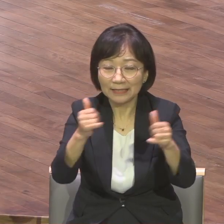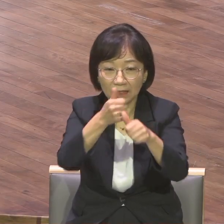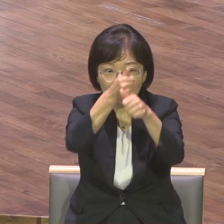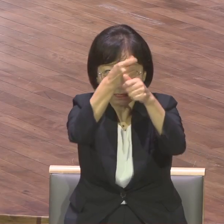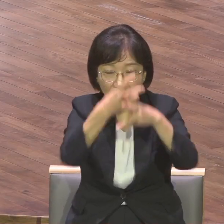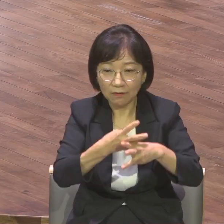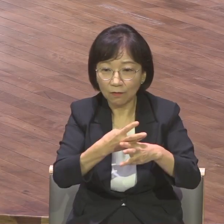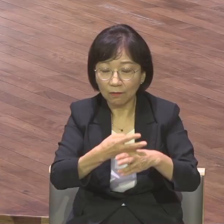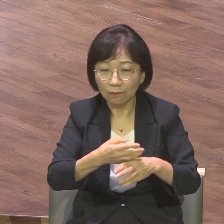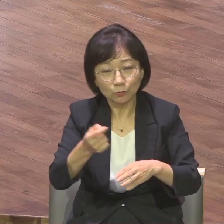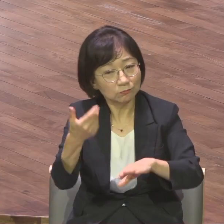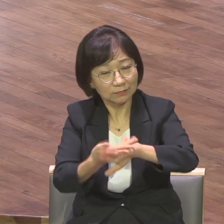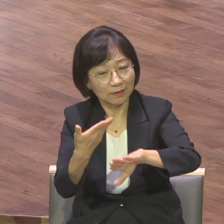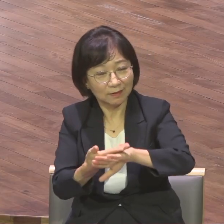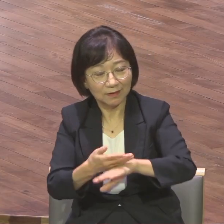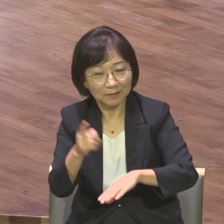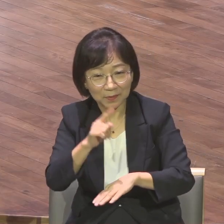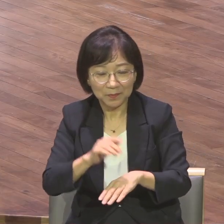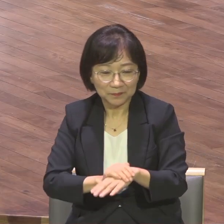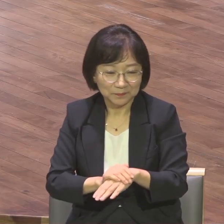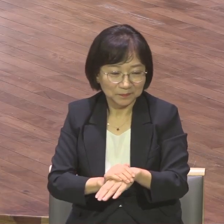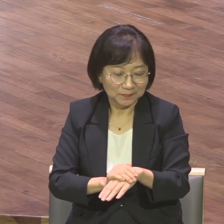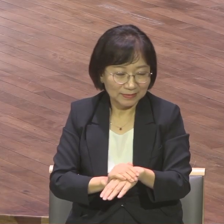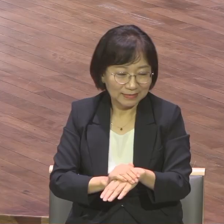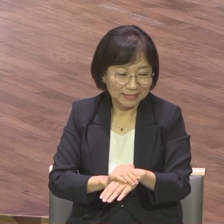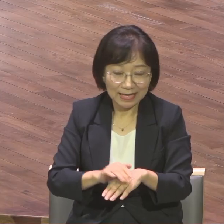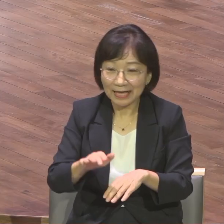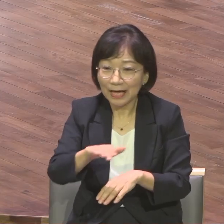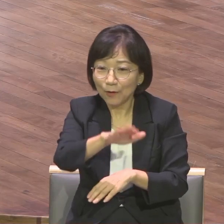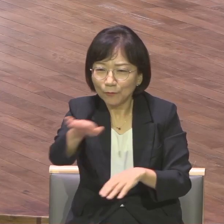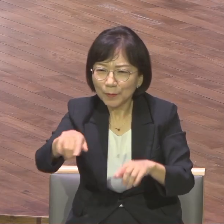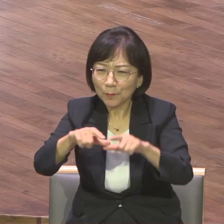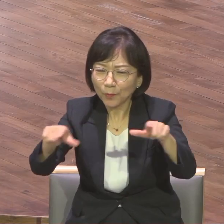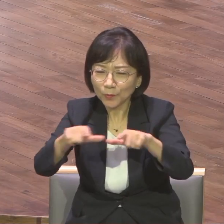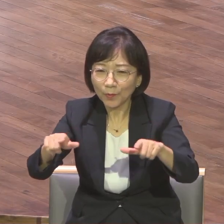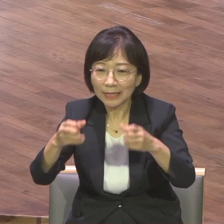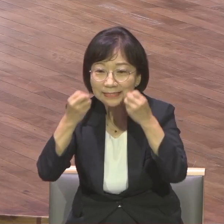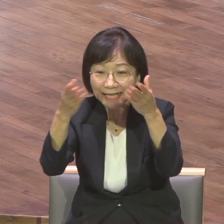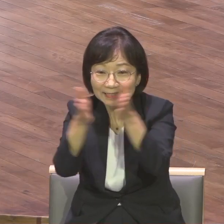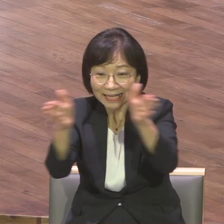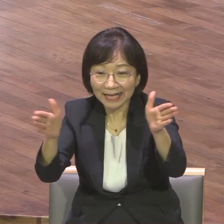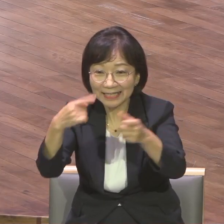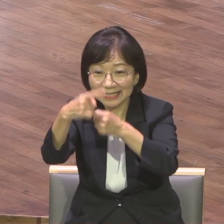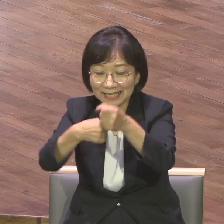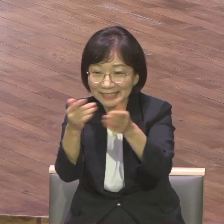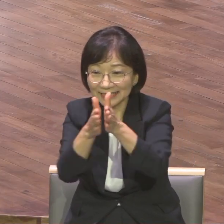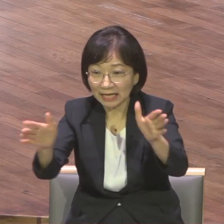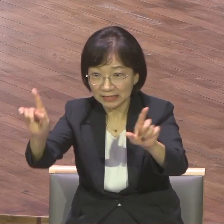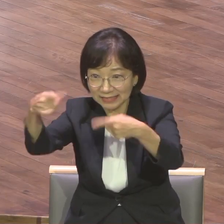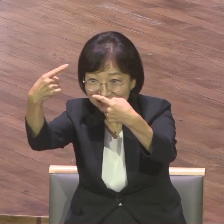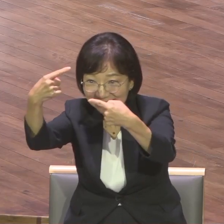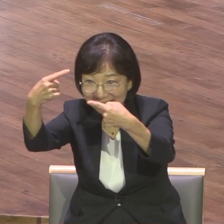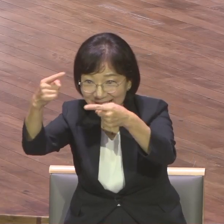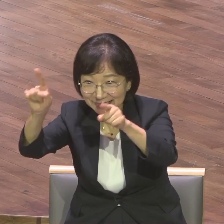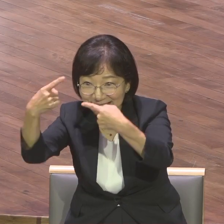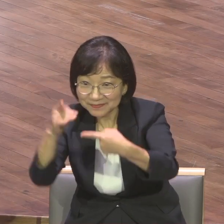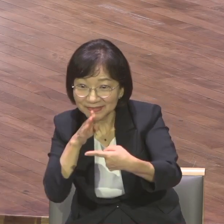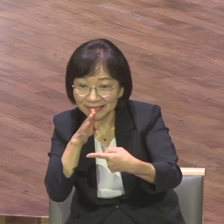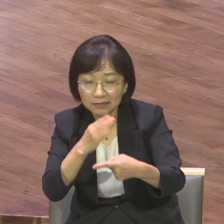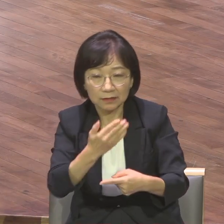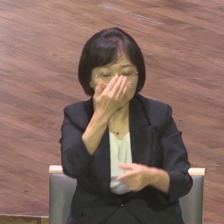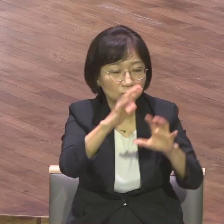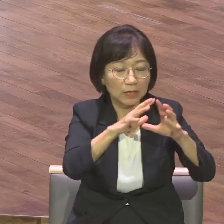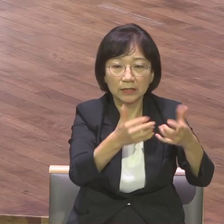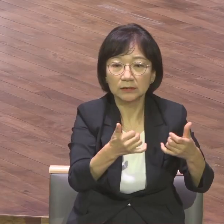다릅니다. 유대인의 달력을 보면 이스라엘의 새해는 10월이에요, 10월. 10월이 새해예요.